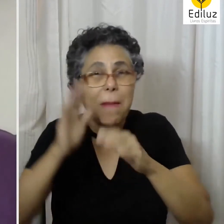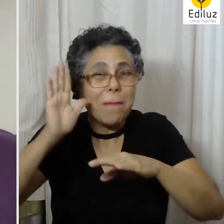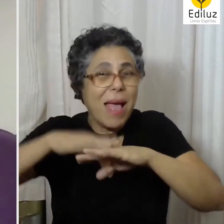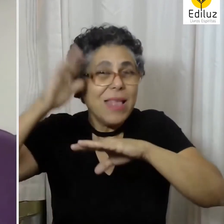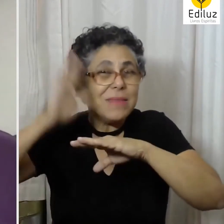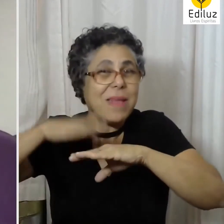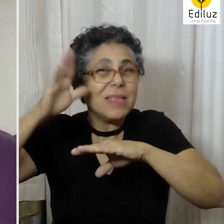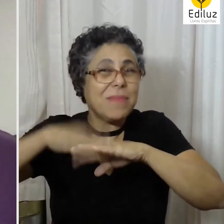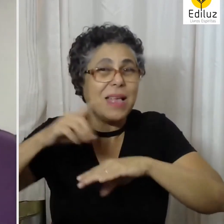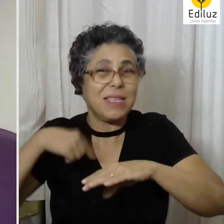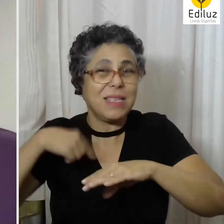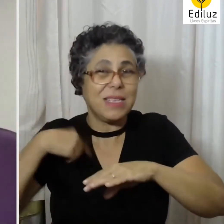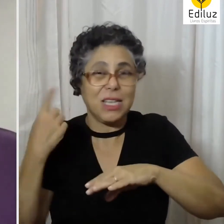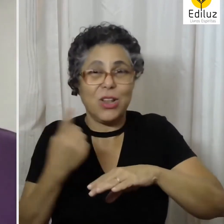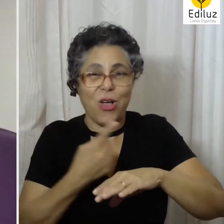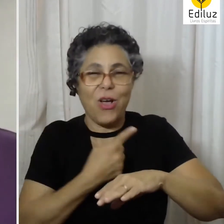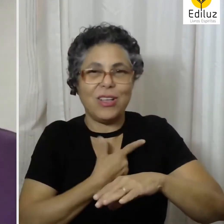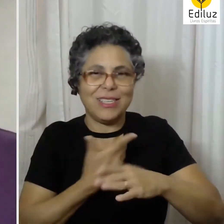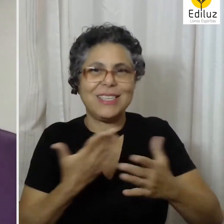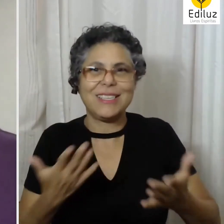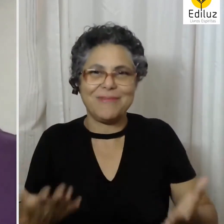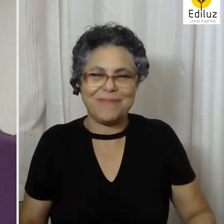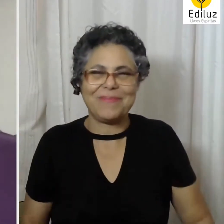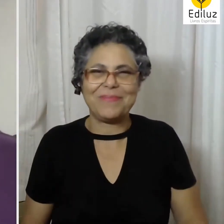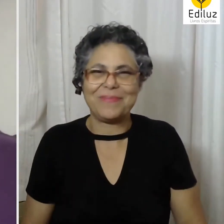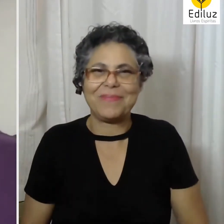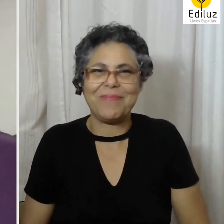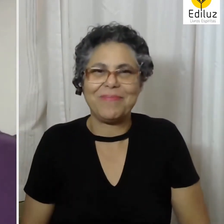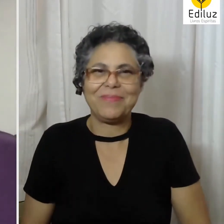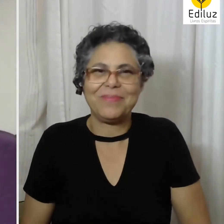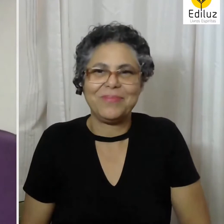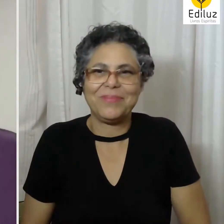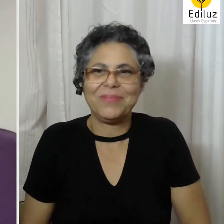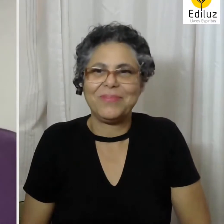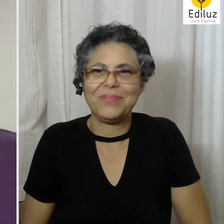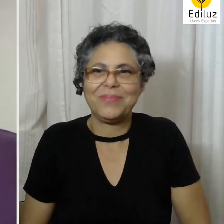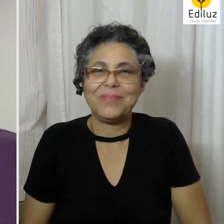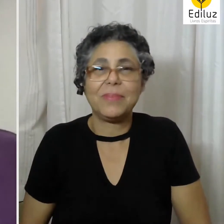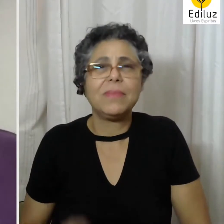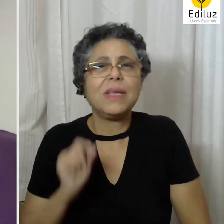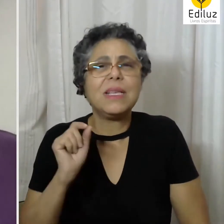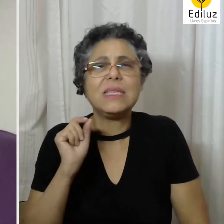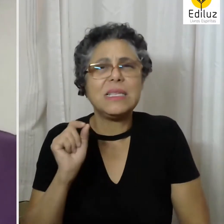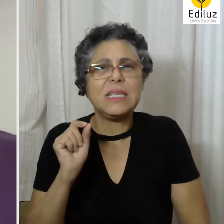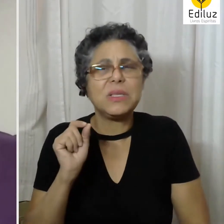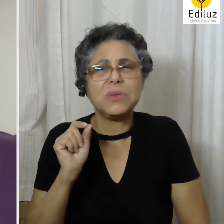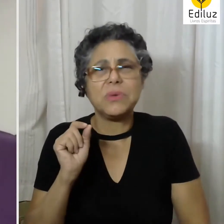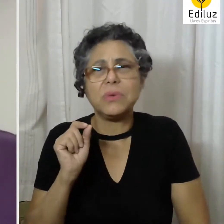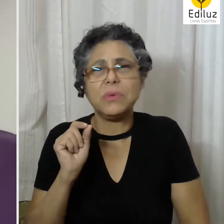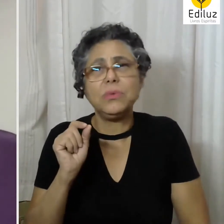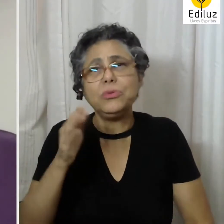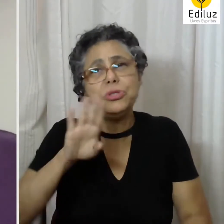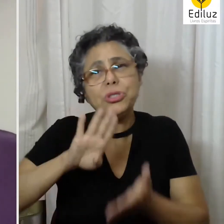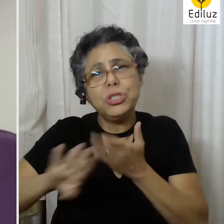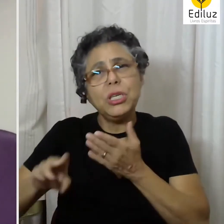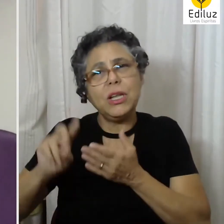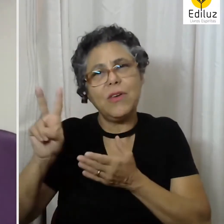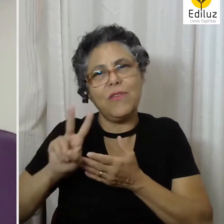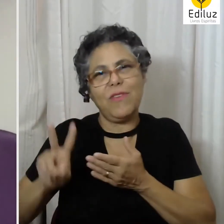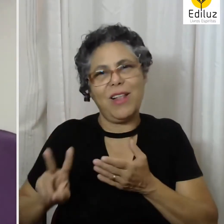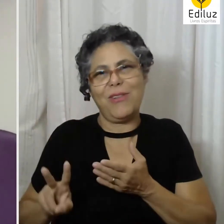infinitamente maiores que as nossas. Mas isso não invalida